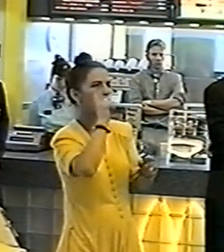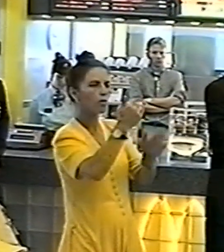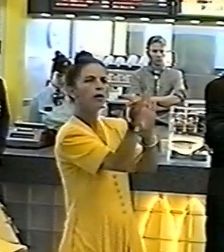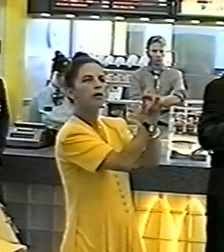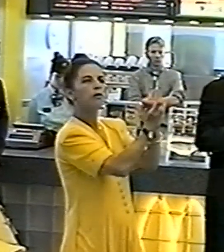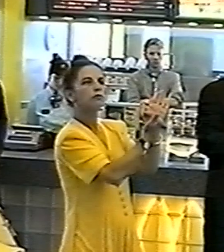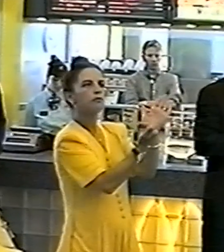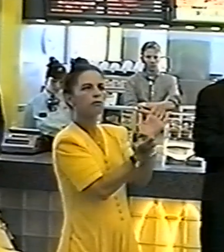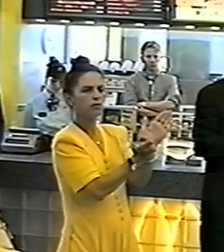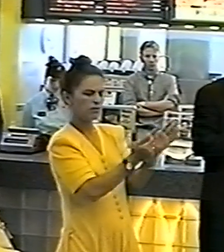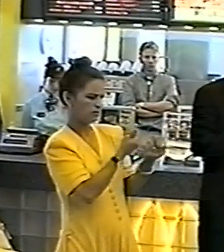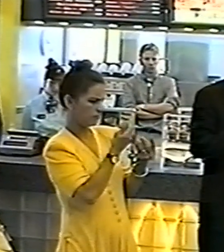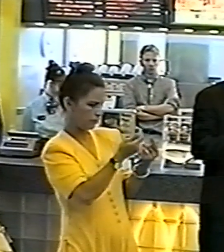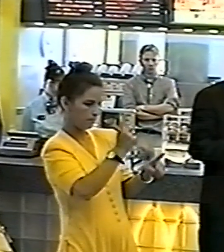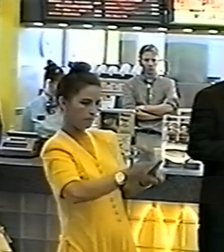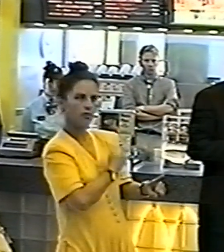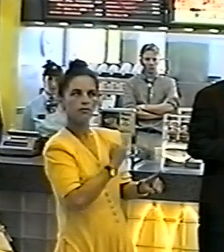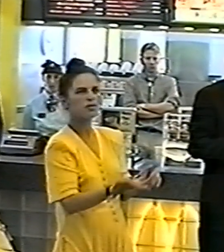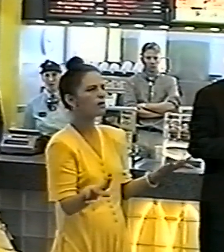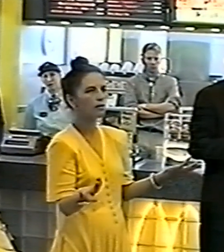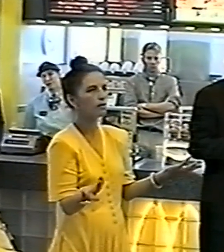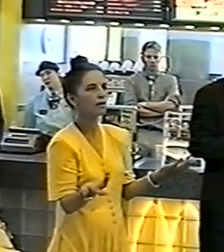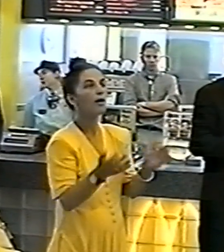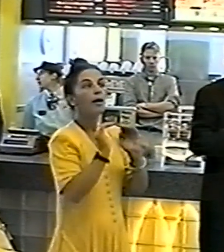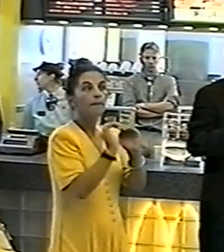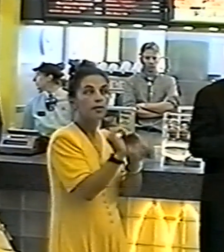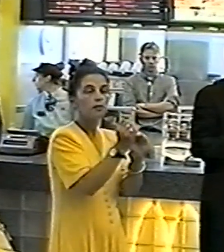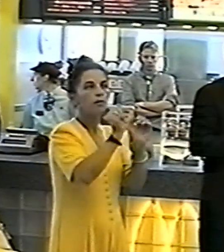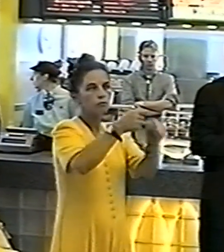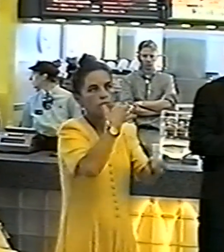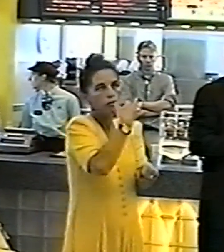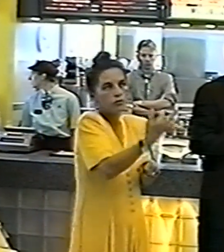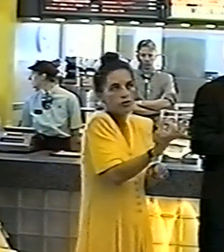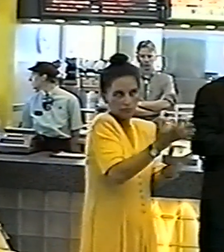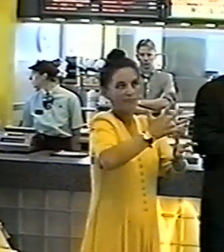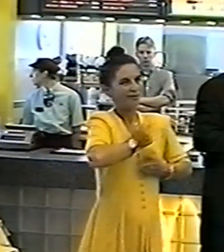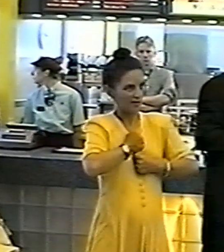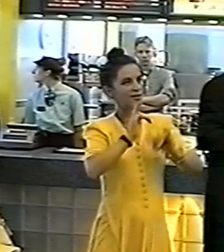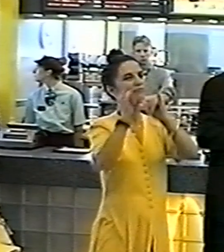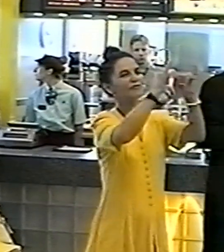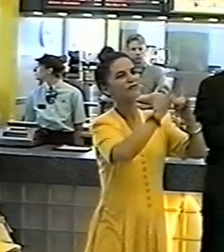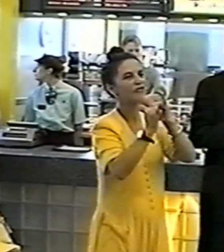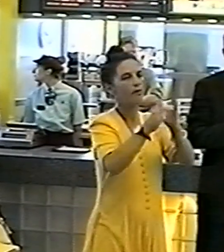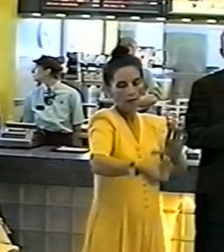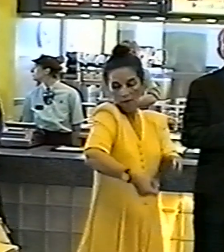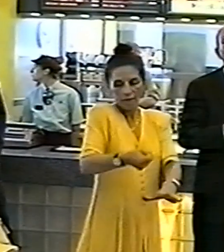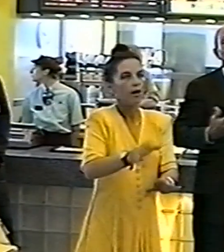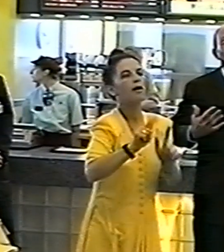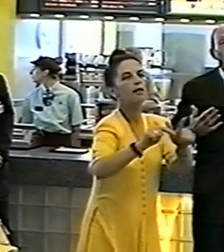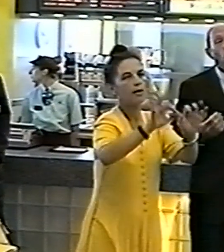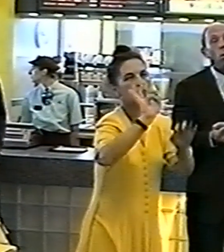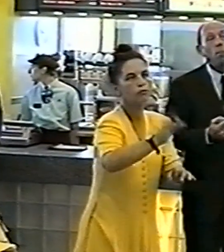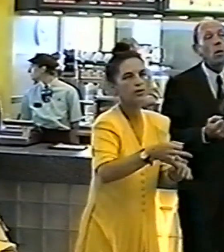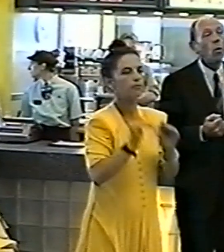peu inhabituelles. Néanmoins, je dirais, bon joueur, nous n'avons pas été retenus, nous le regrettons beaucoup parce